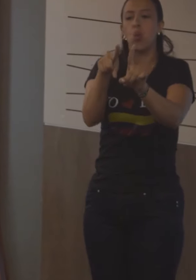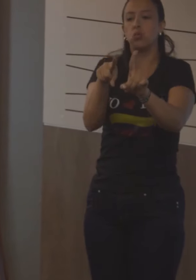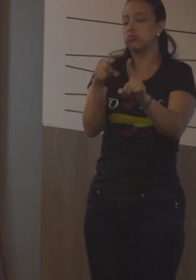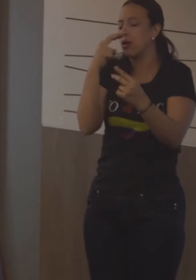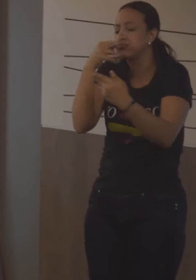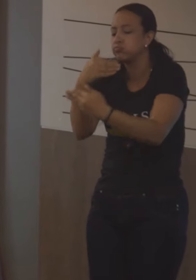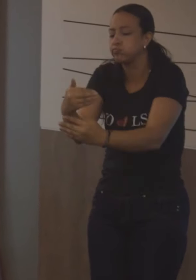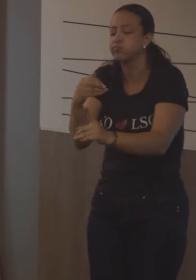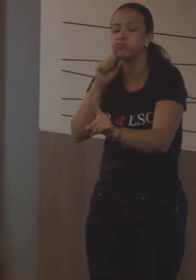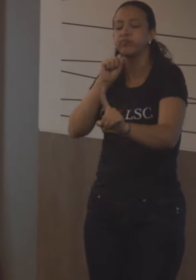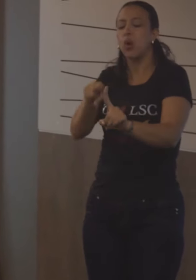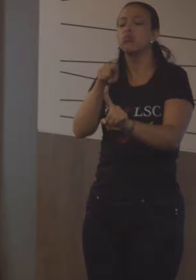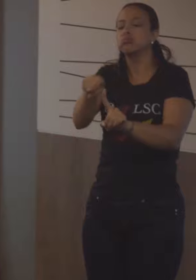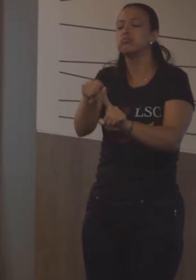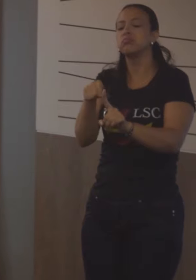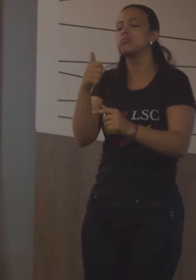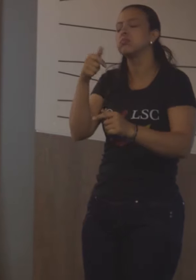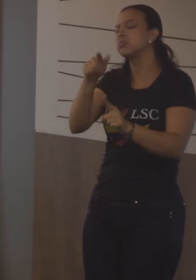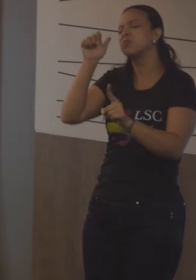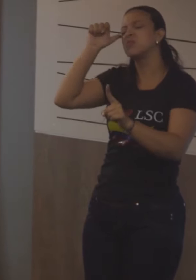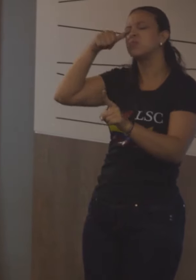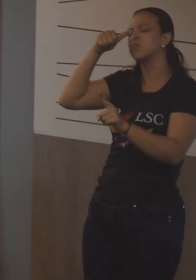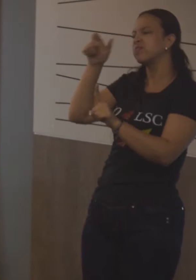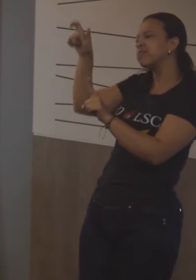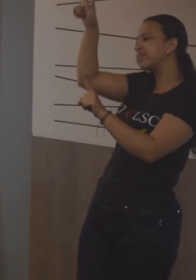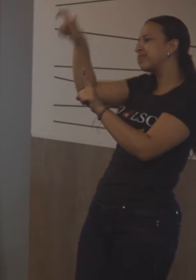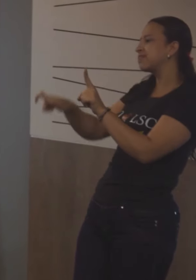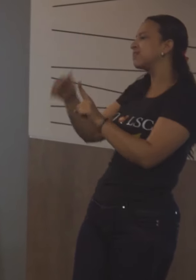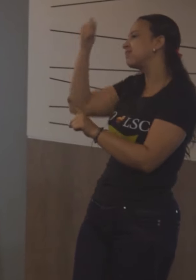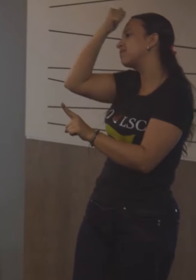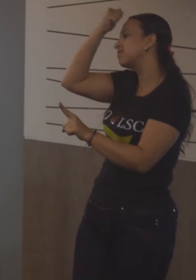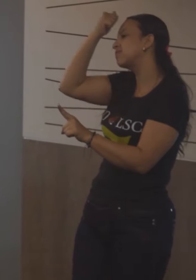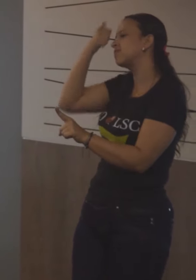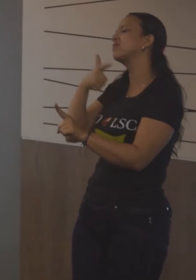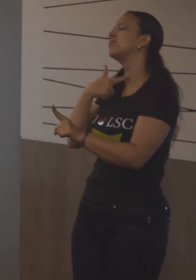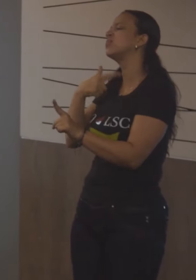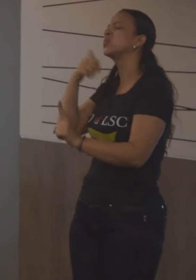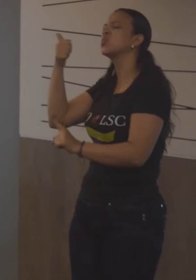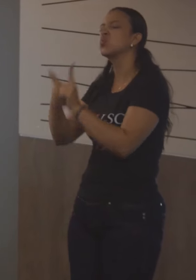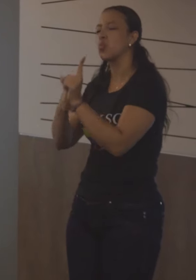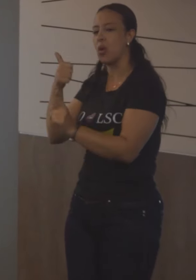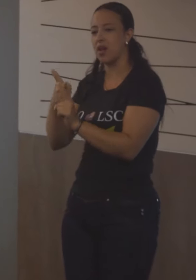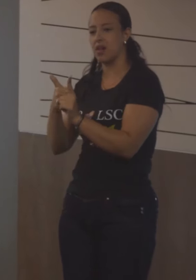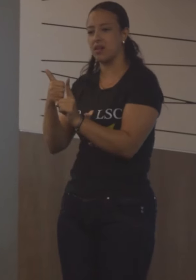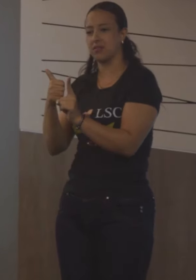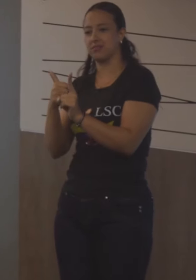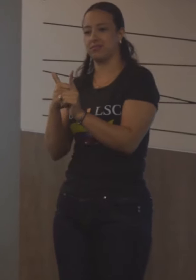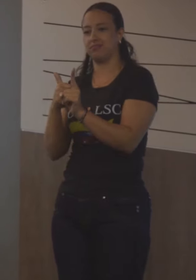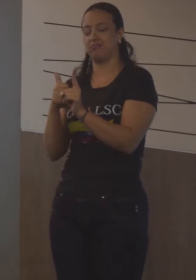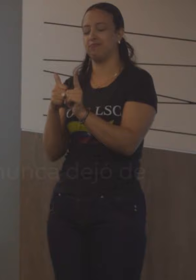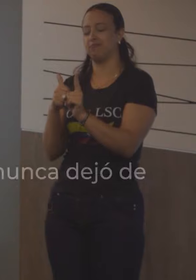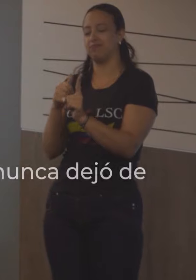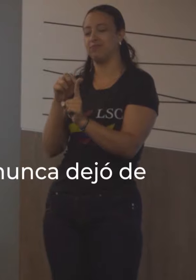de su situación física o mental, pudieran decir, me enseñó tantas